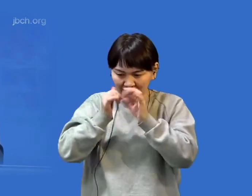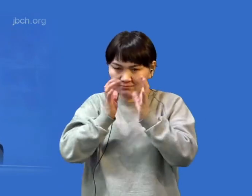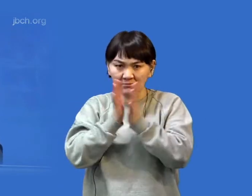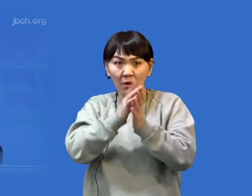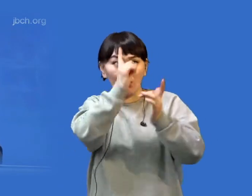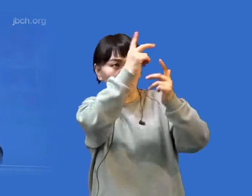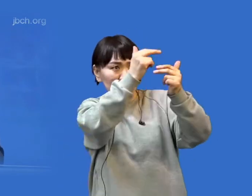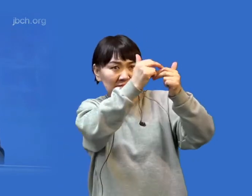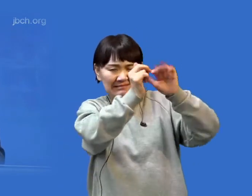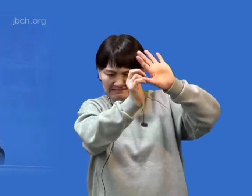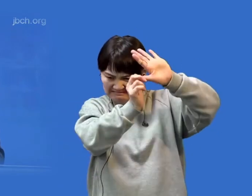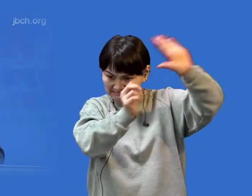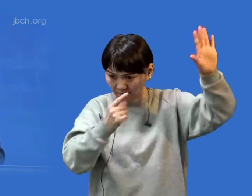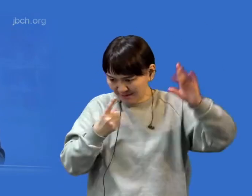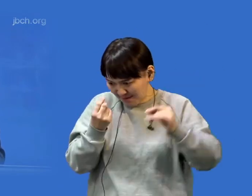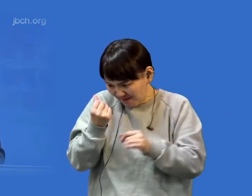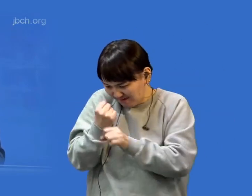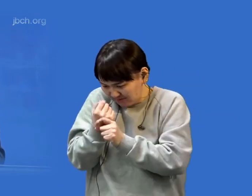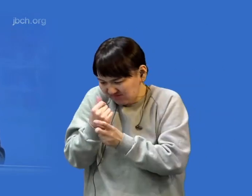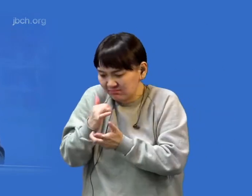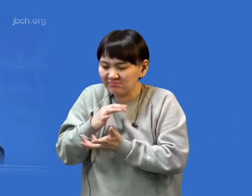нь хамгаалан туслана гэж бодоод байгаа хүмүүс.